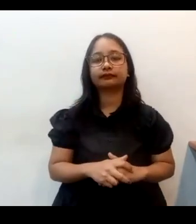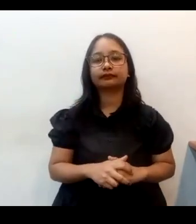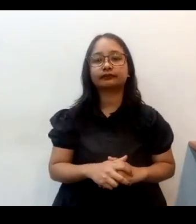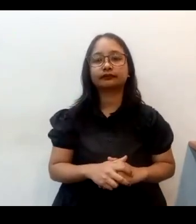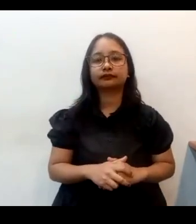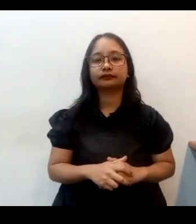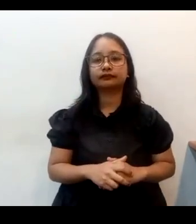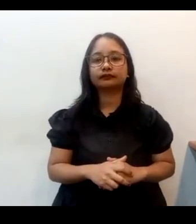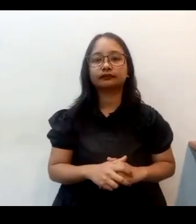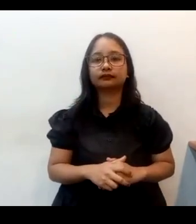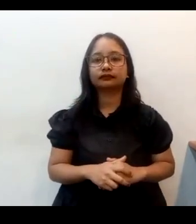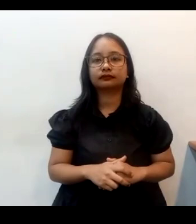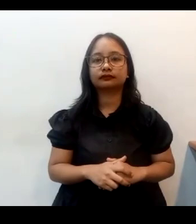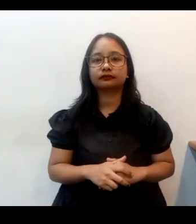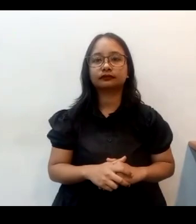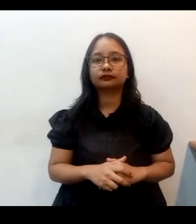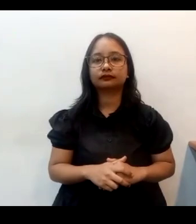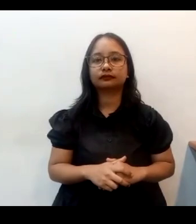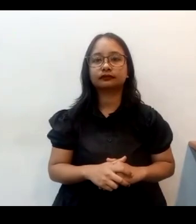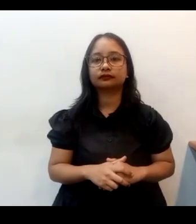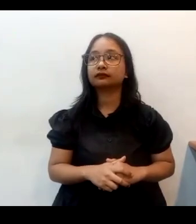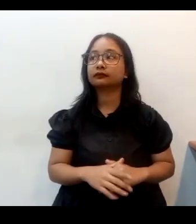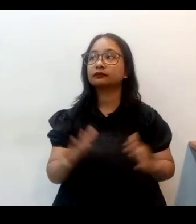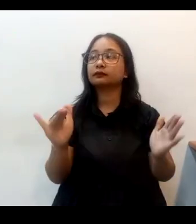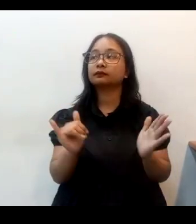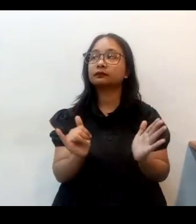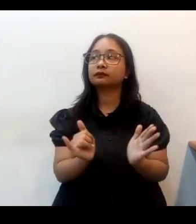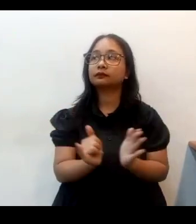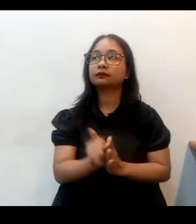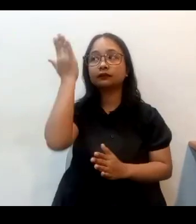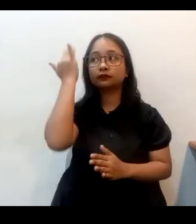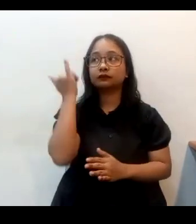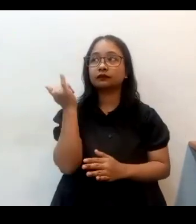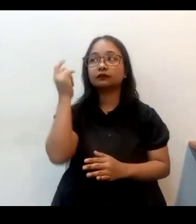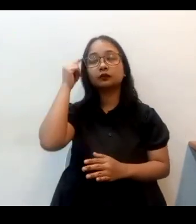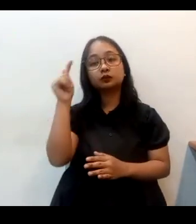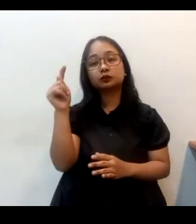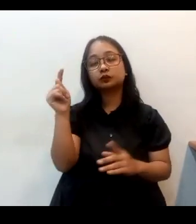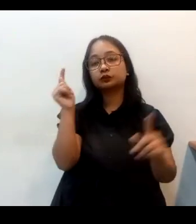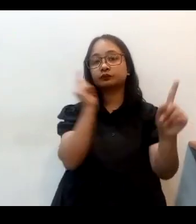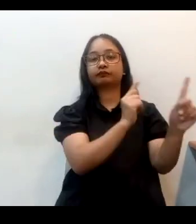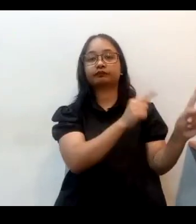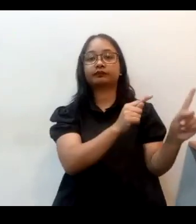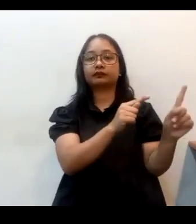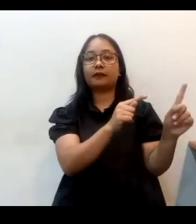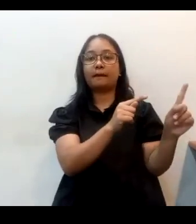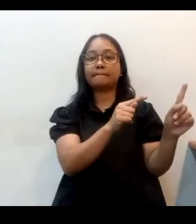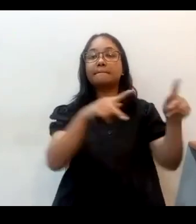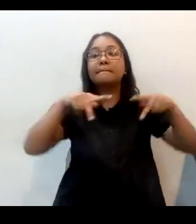na pinatotohanan kung ano yung naranasan niya. That's why, to him, these Pharisees